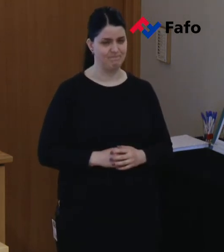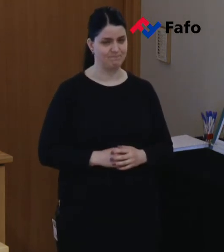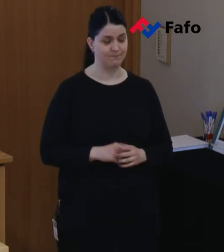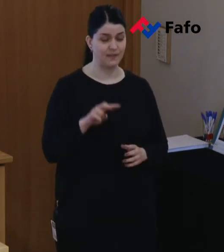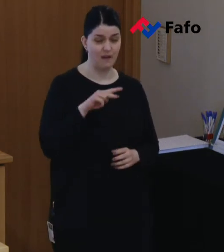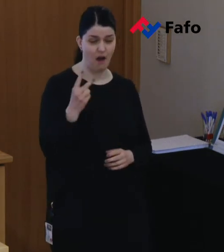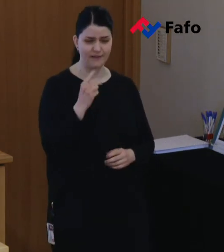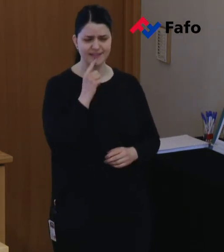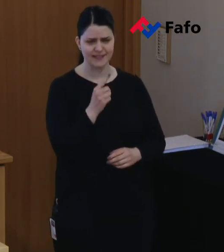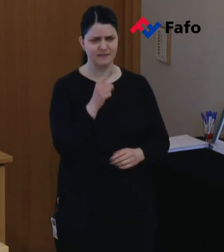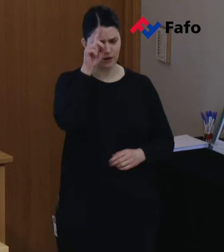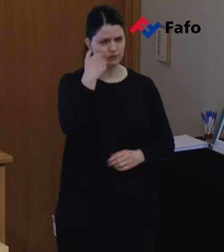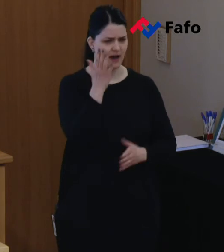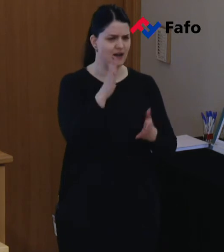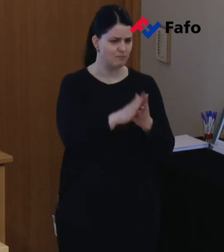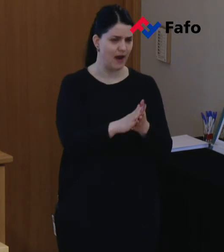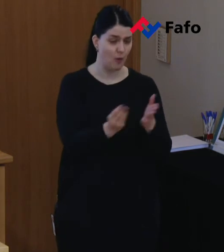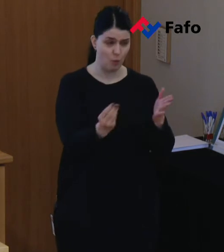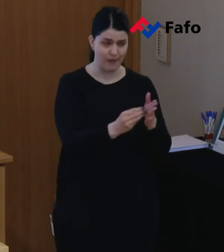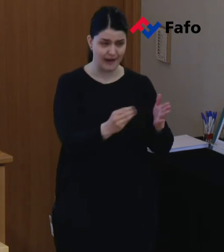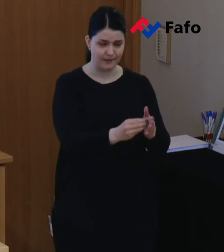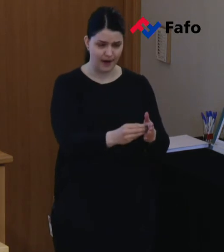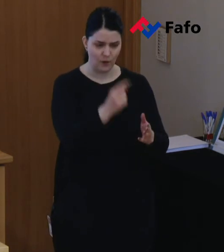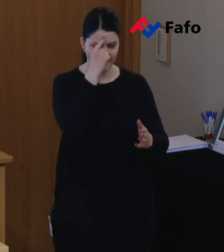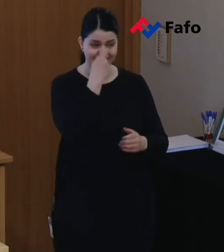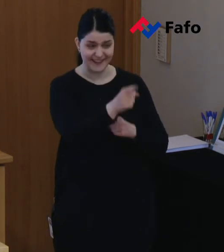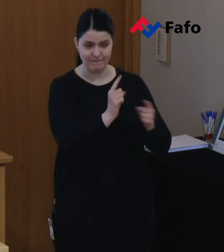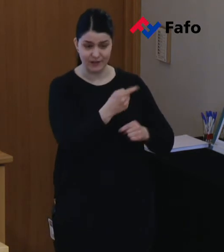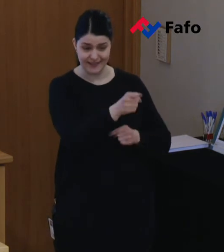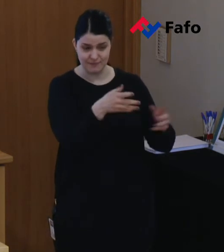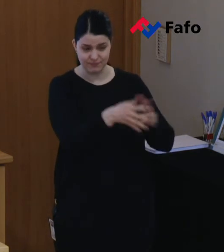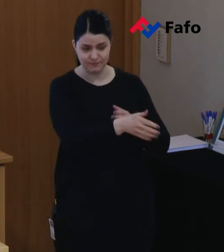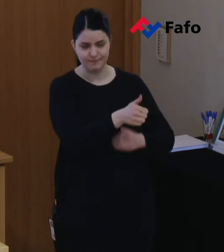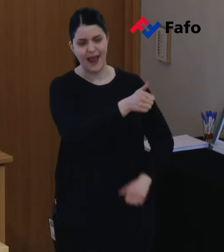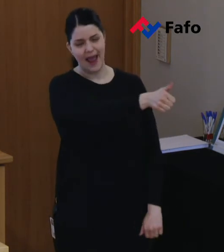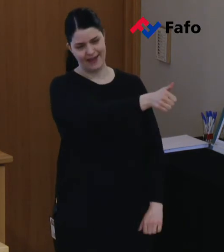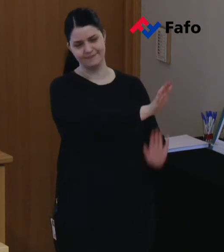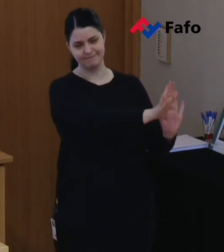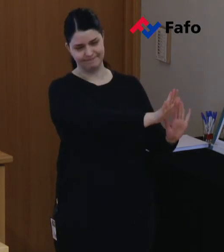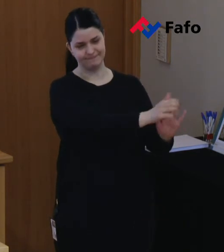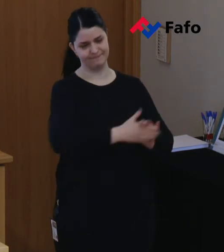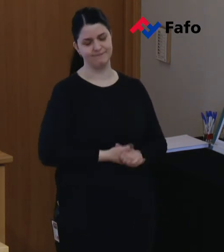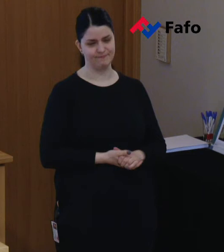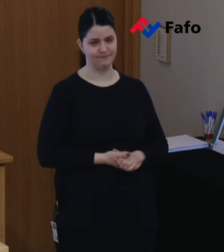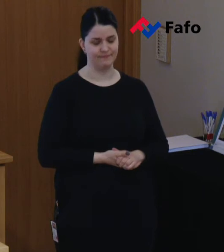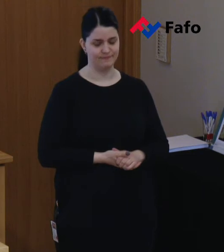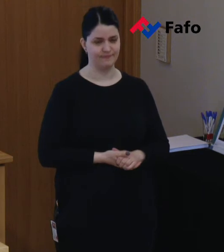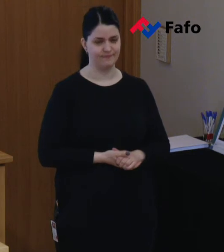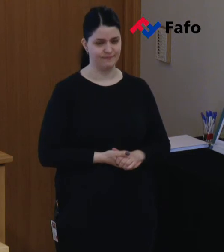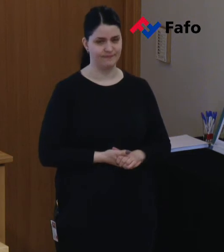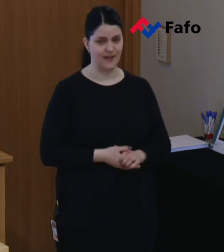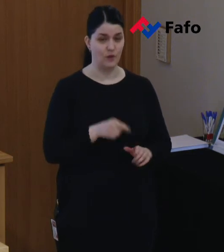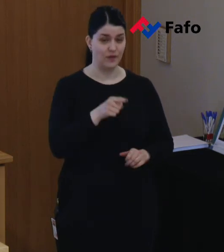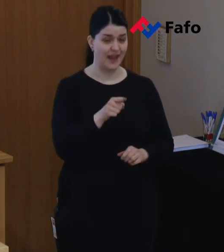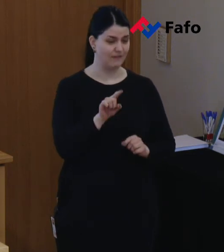En annen som sier at jeg kan være med, jeg kan bidra til, jeg må tenke at de valgene de tar, det deres egne. Og det klart at det